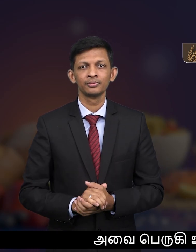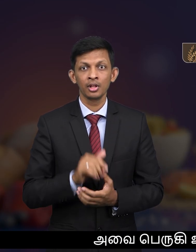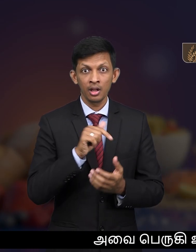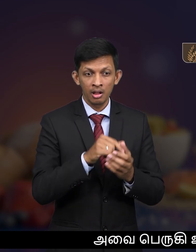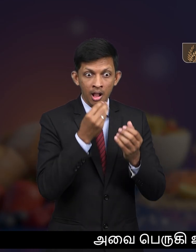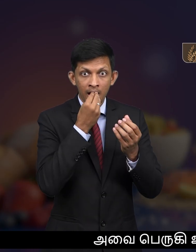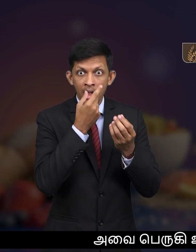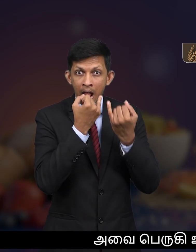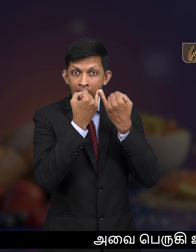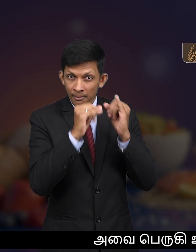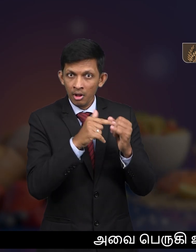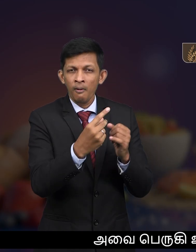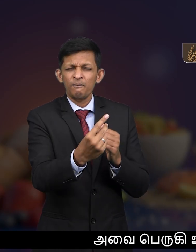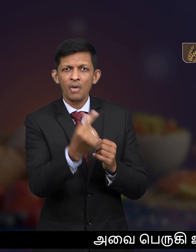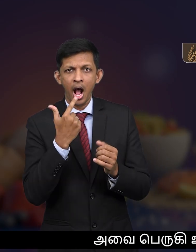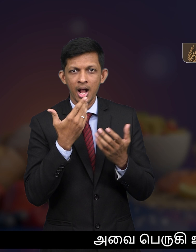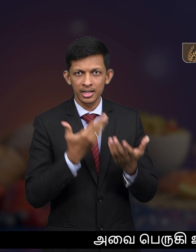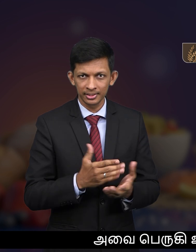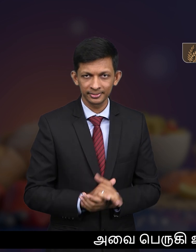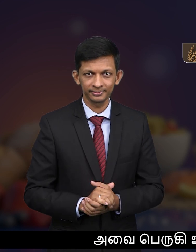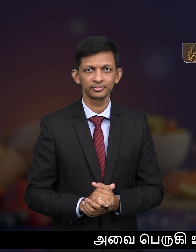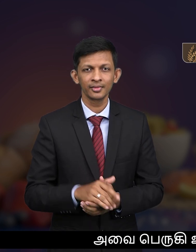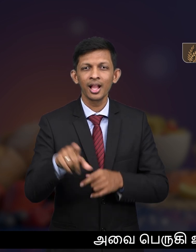அவை பெருகி உணவை கெடுக்கின்றன.